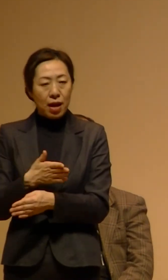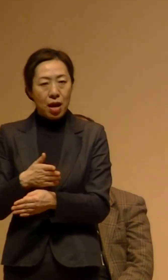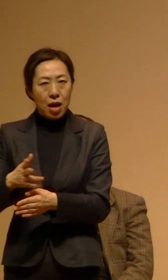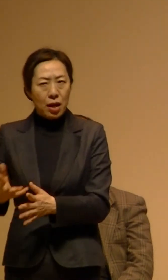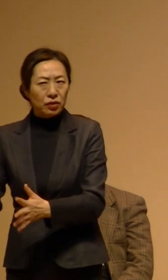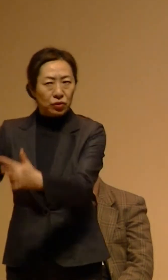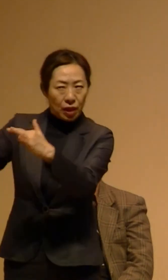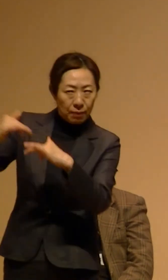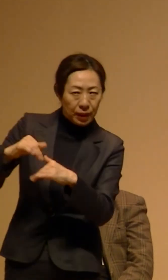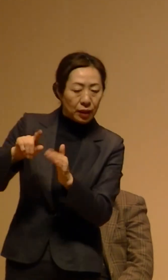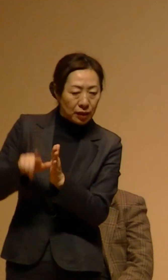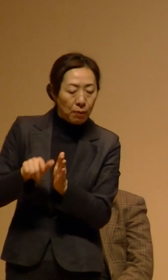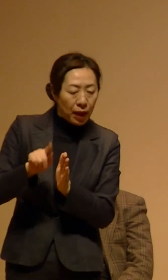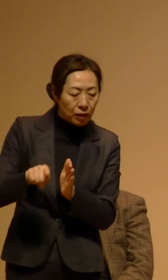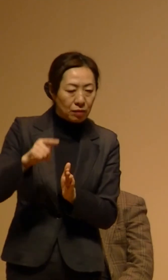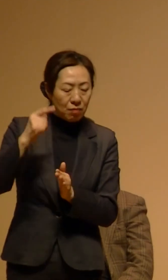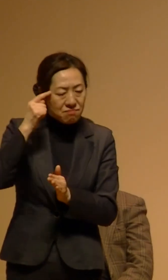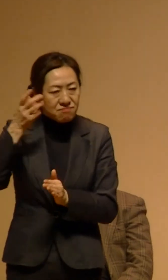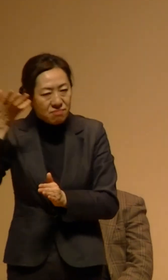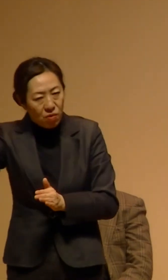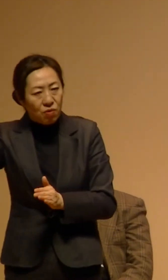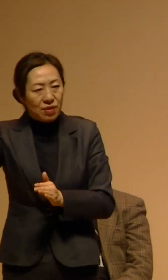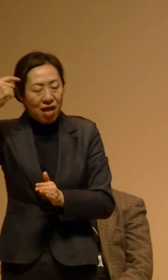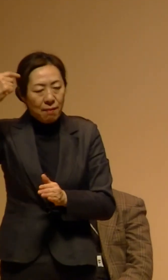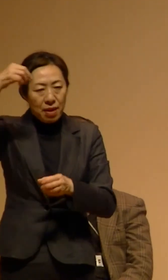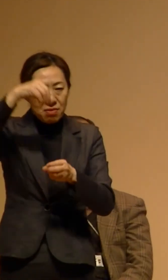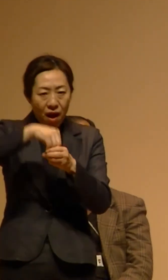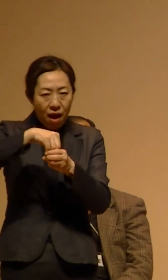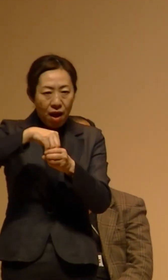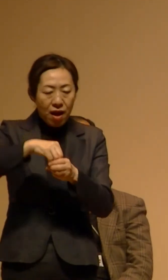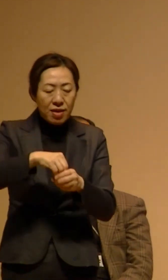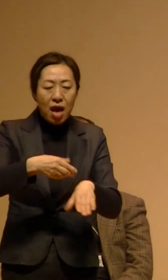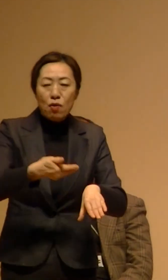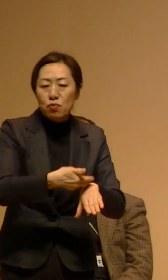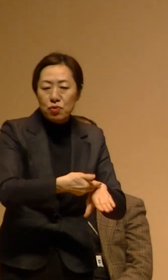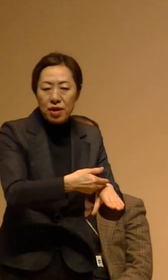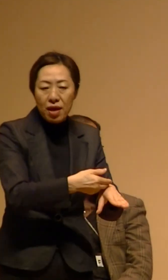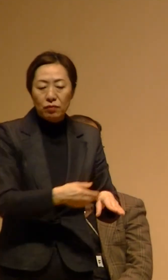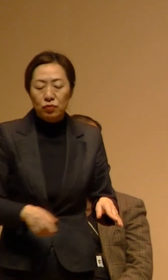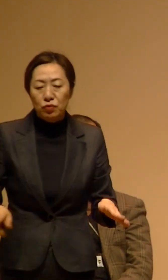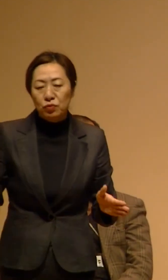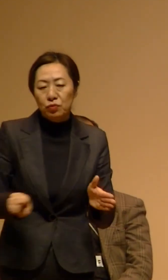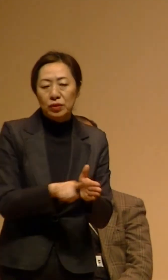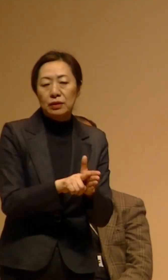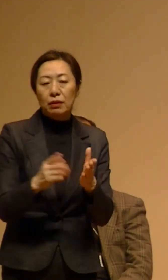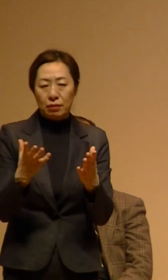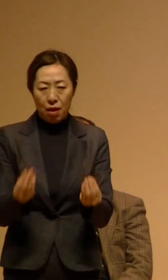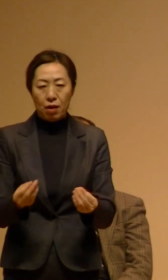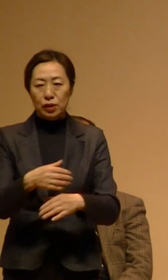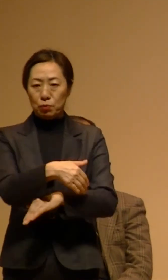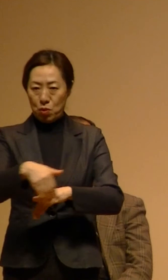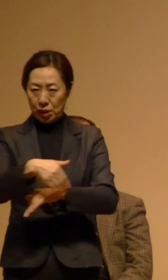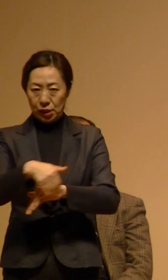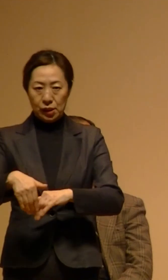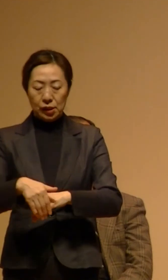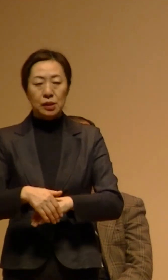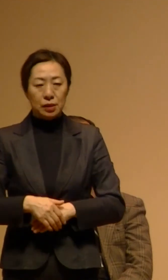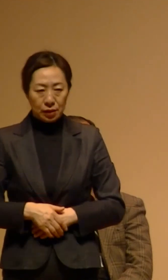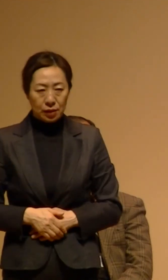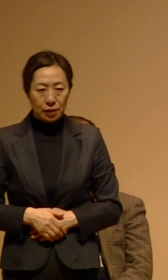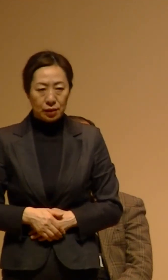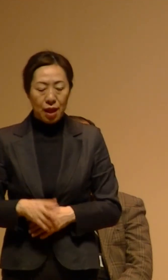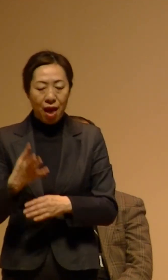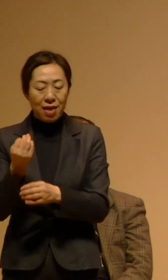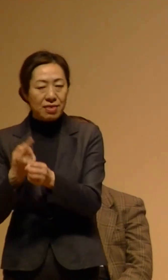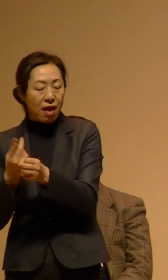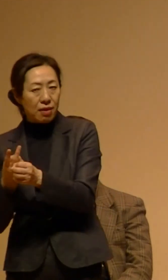らこうするぞという頭の中での訓練をしてきたつもりでした。何年か